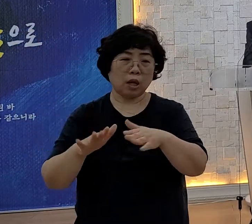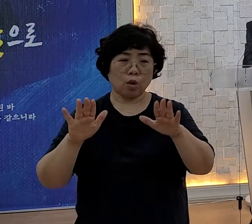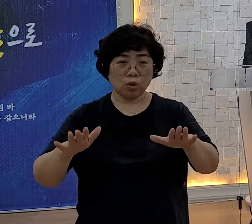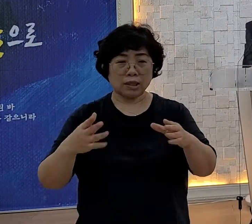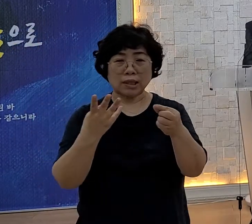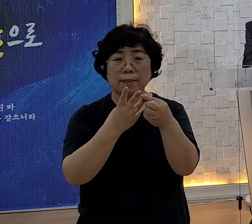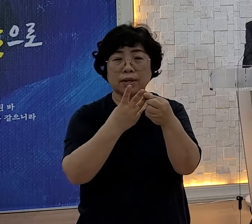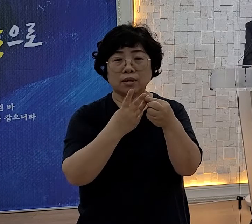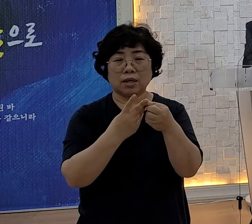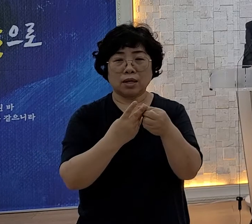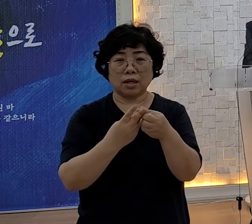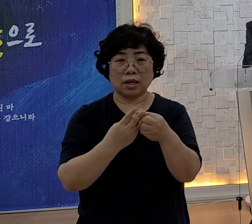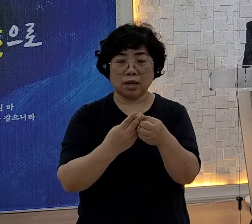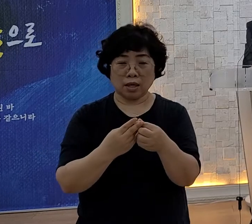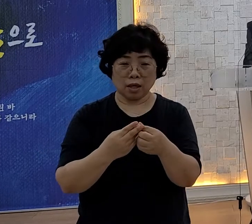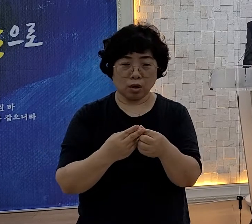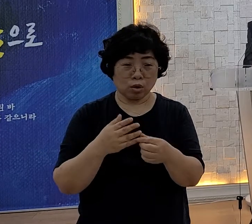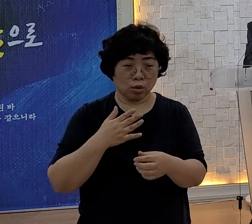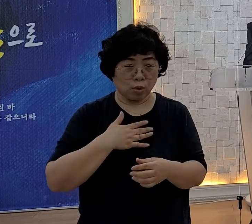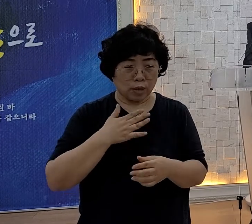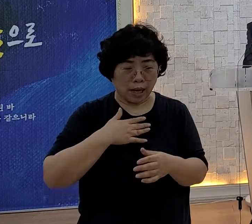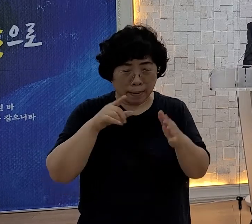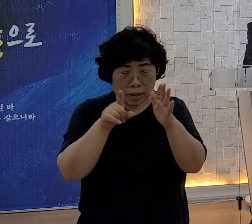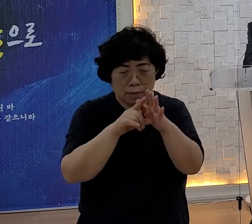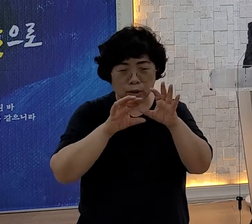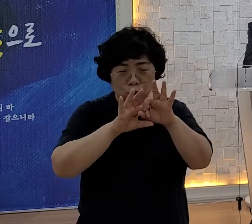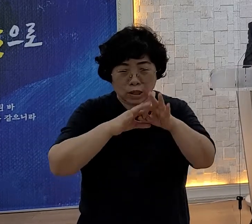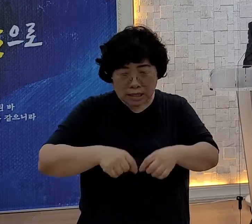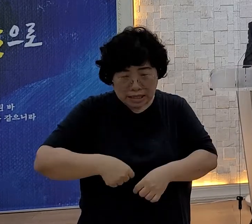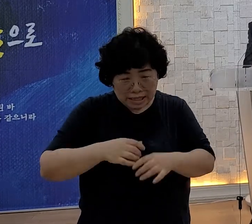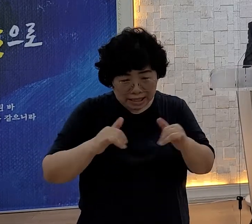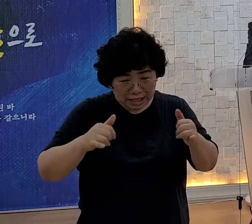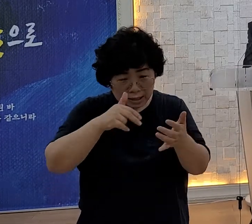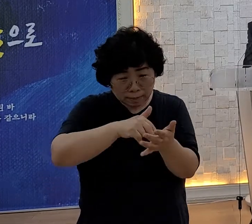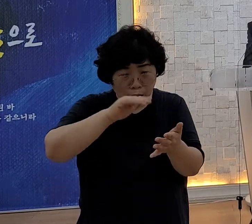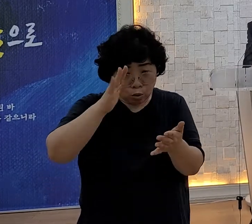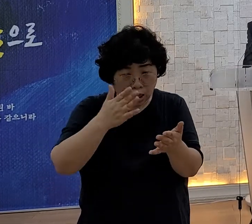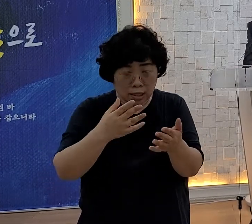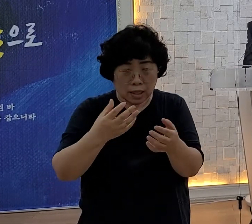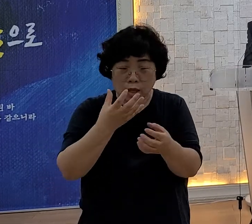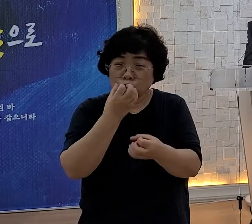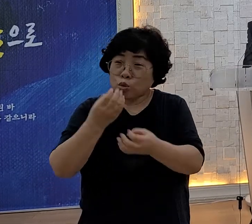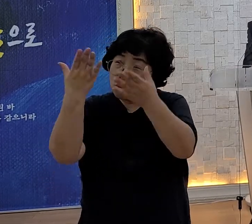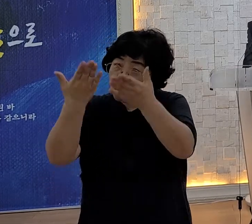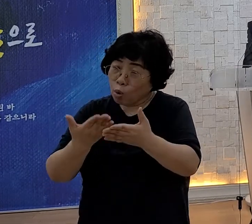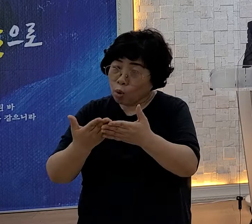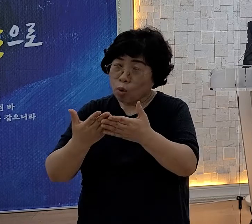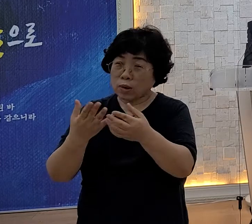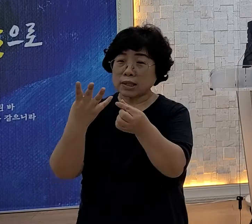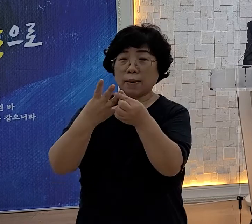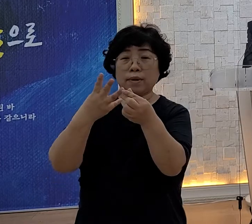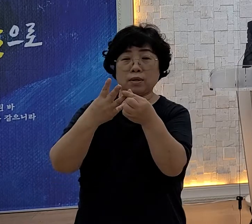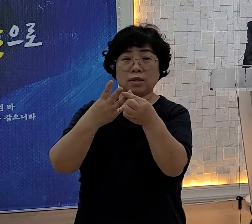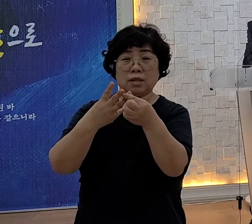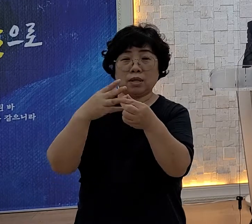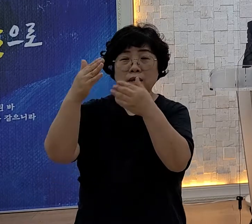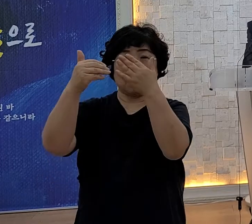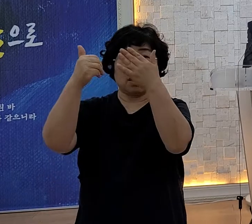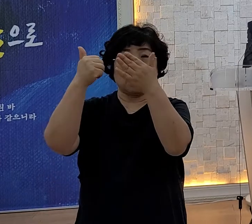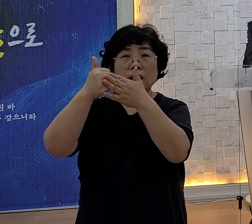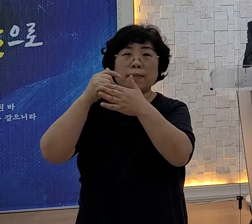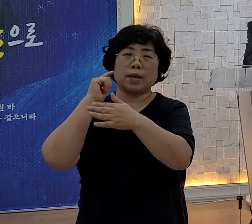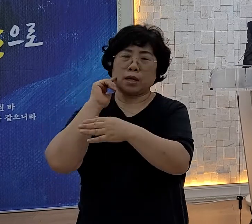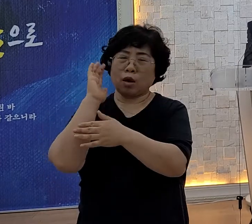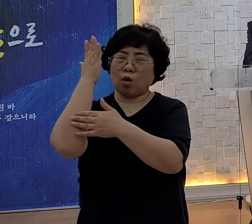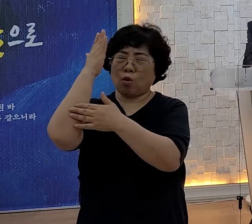우리가 받게 된 이 놀라운 축복이 뭐냐. 오늘 세 번째 축복은요. 하나님의 영광을